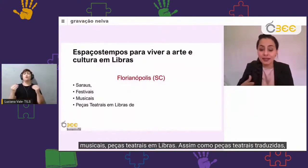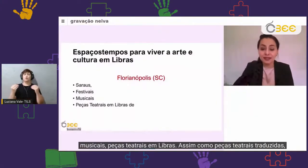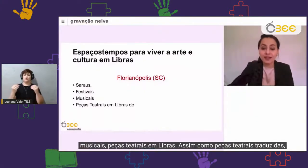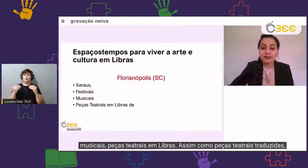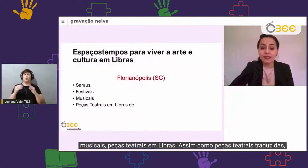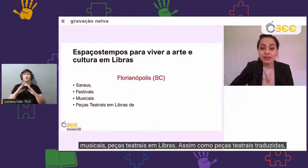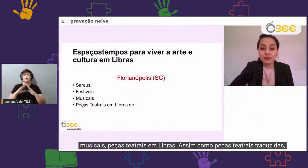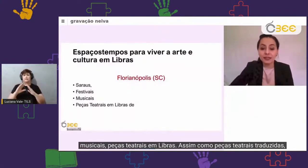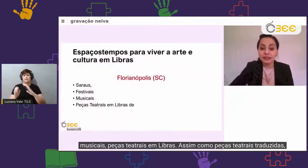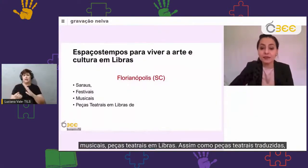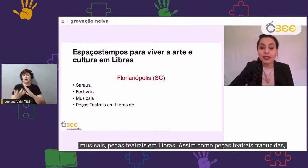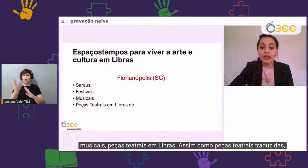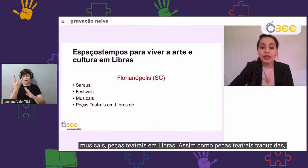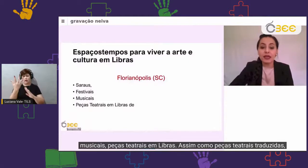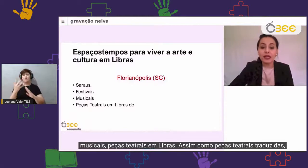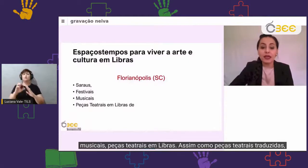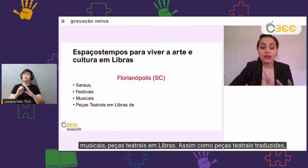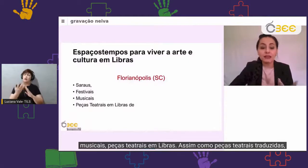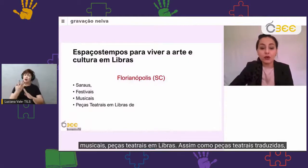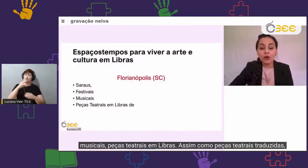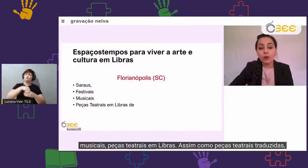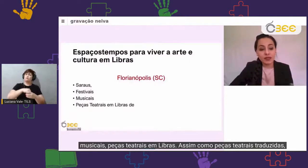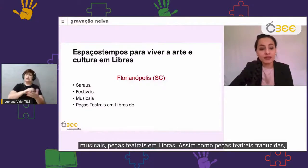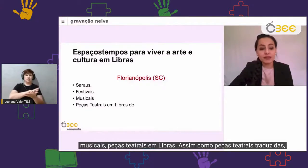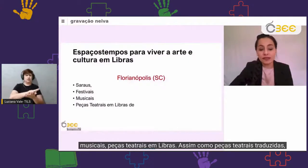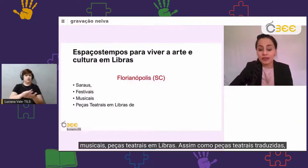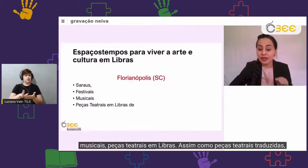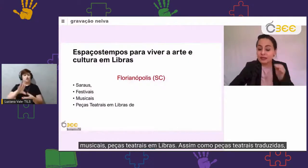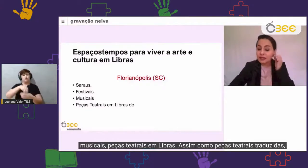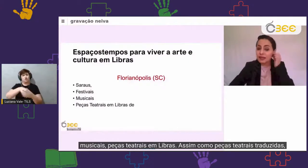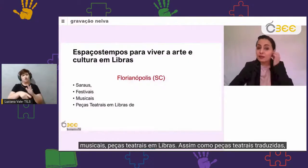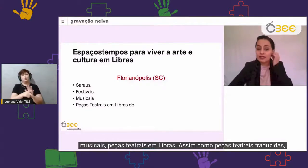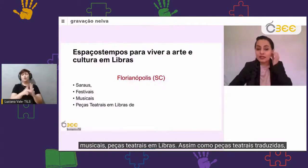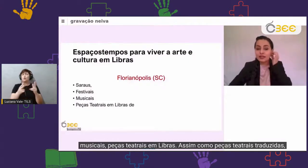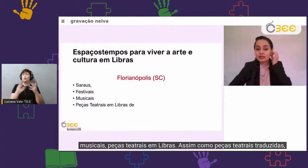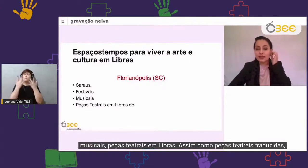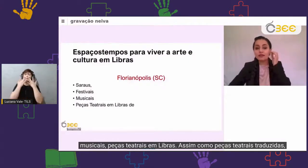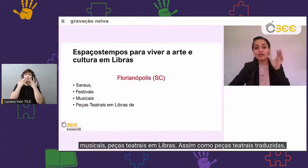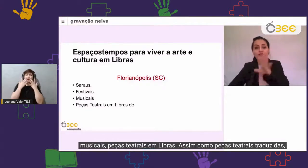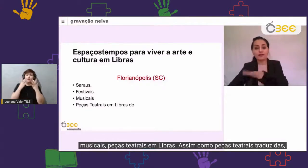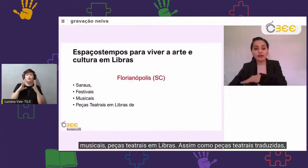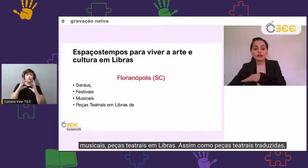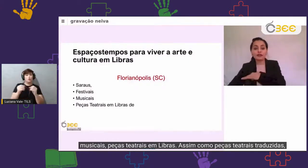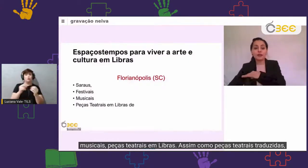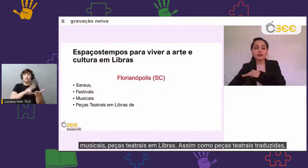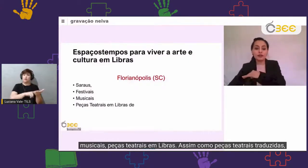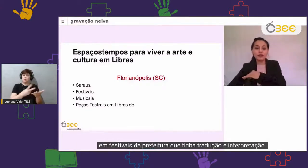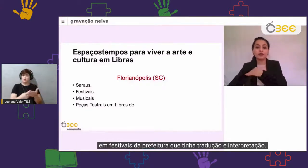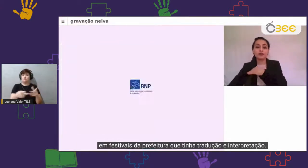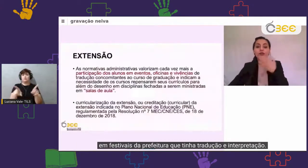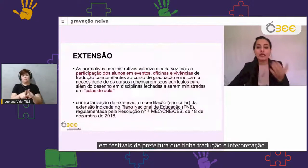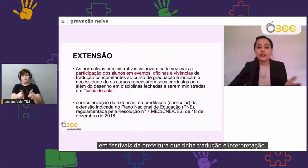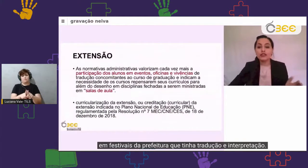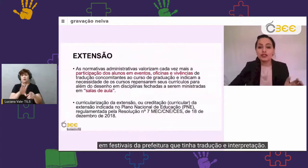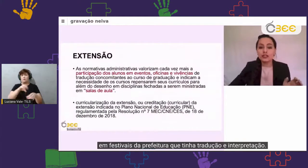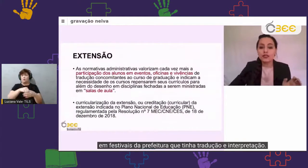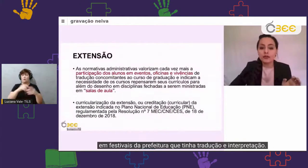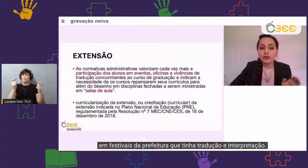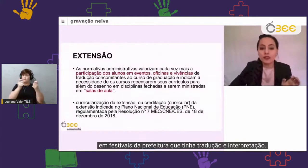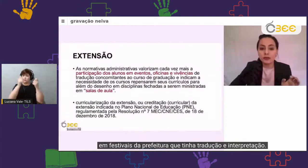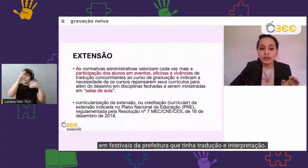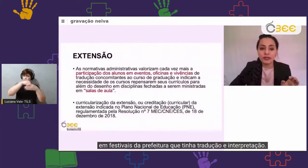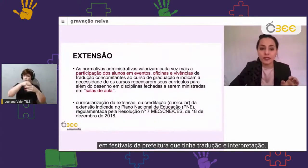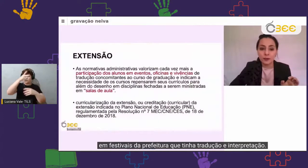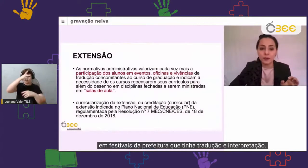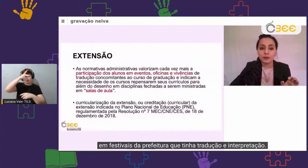peças teatrais em Libras, assim como peças teatrais traduzidas, né, em festivais da prefeitura que